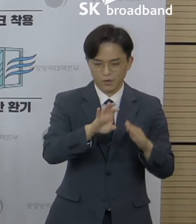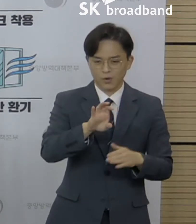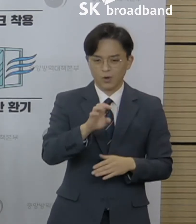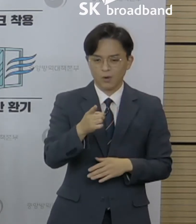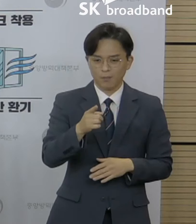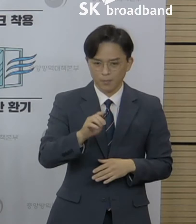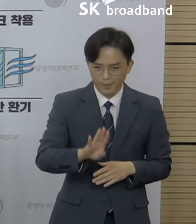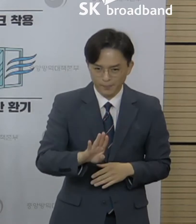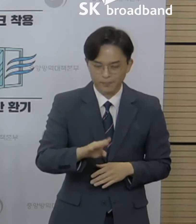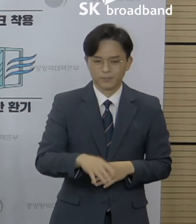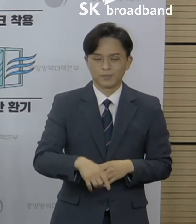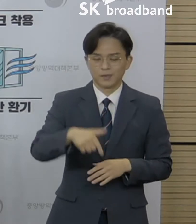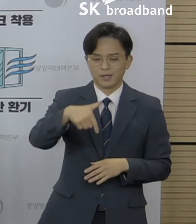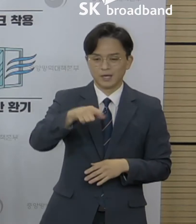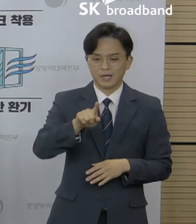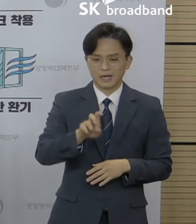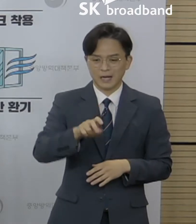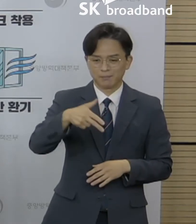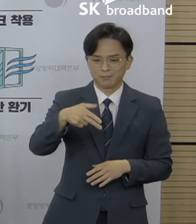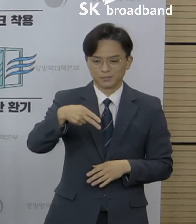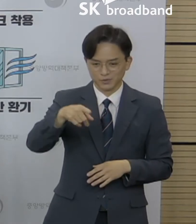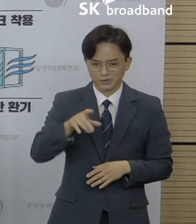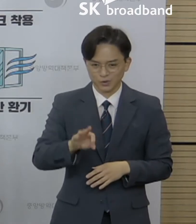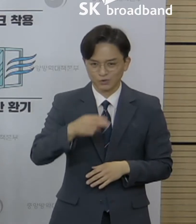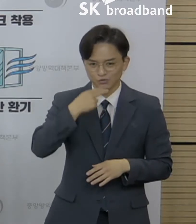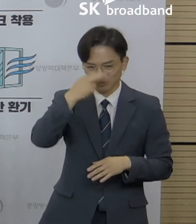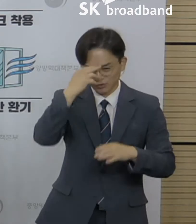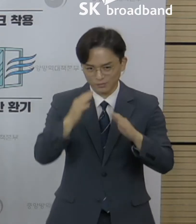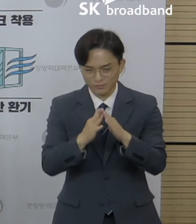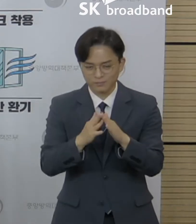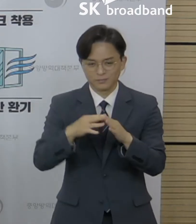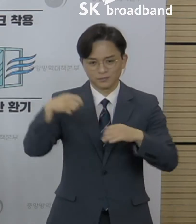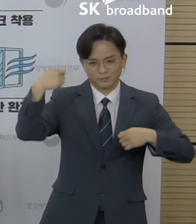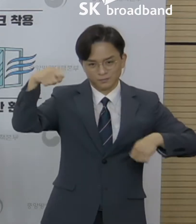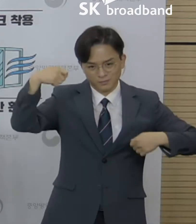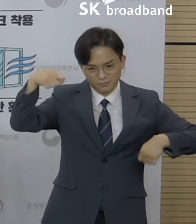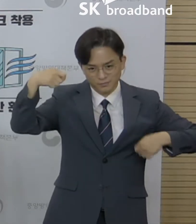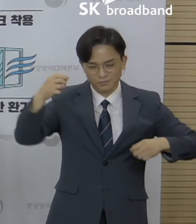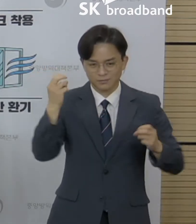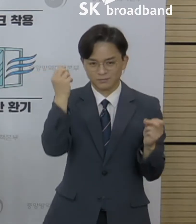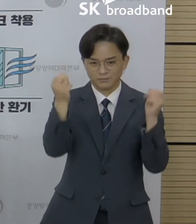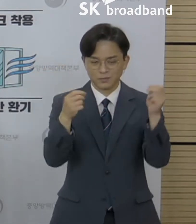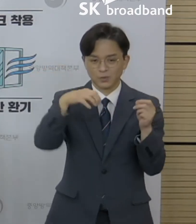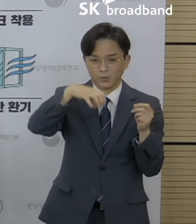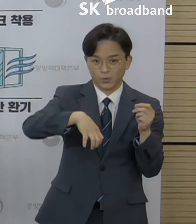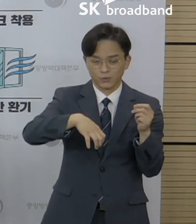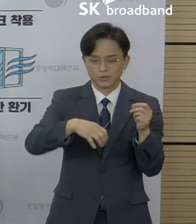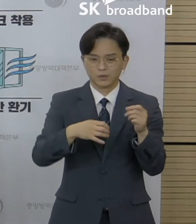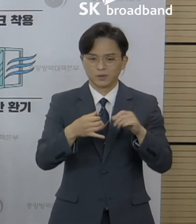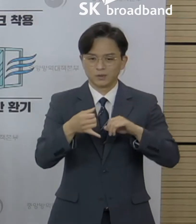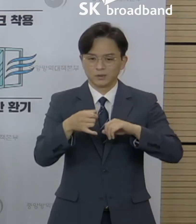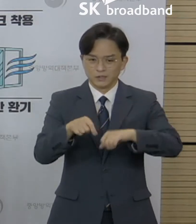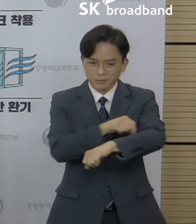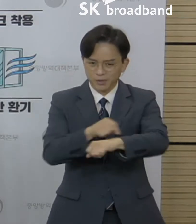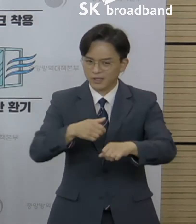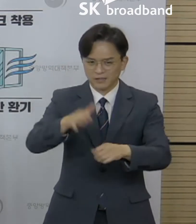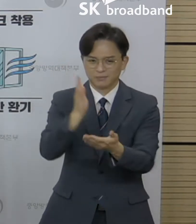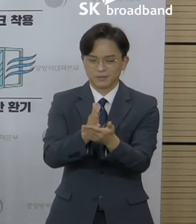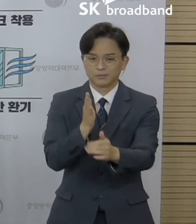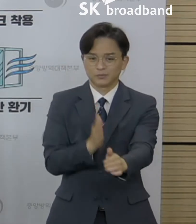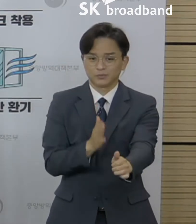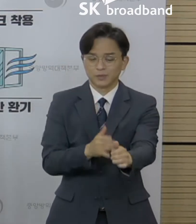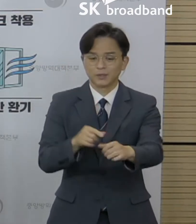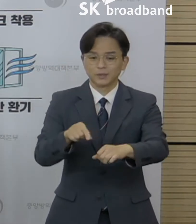자제와 함께 이들 시설 관계자는 방문자 증상 체크, 방명록 관리, 주기적인